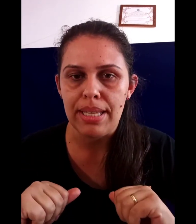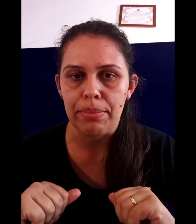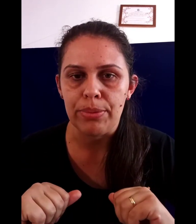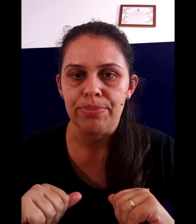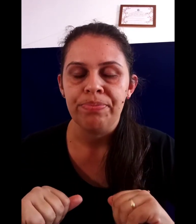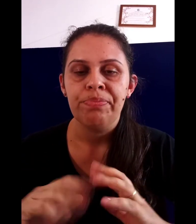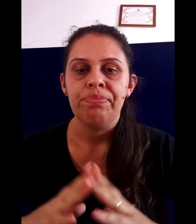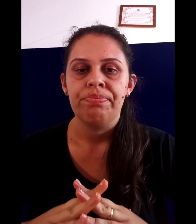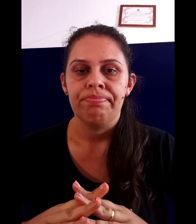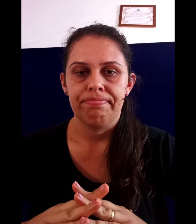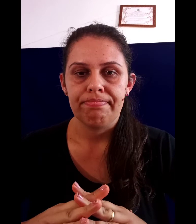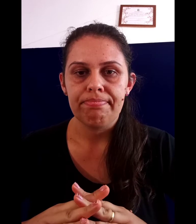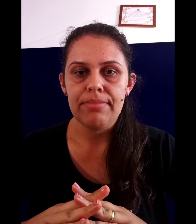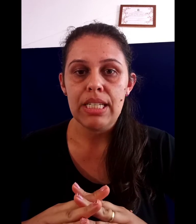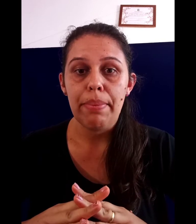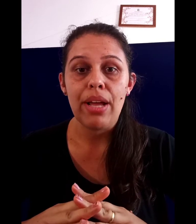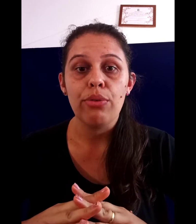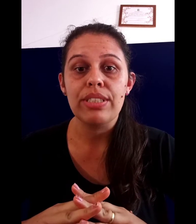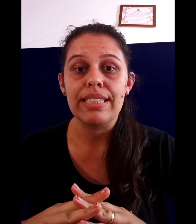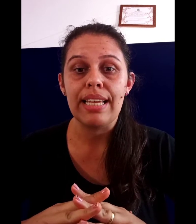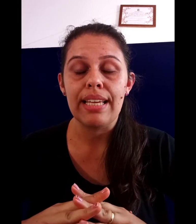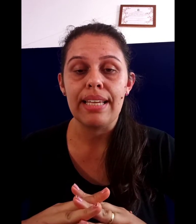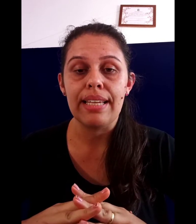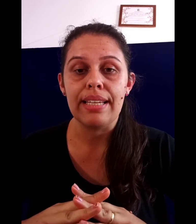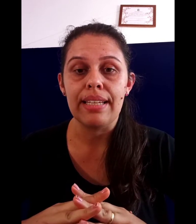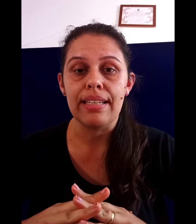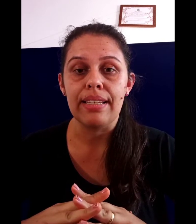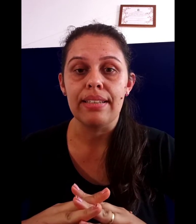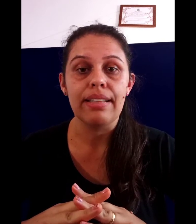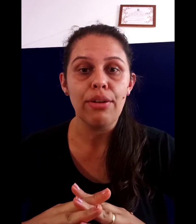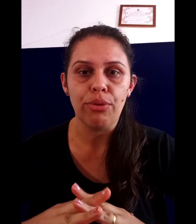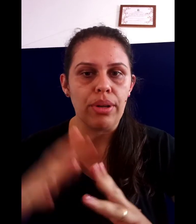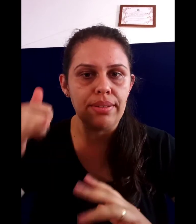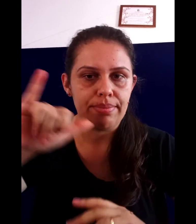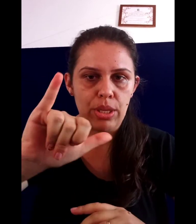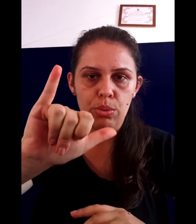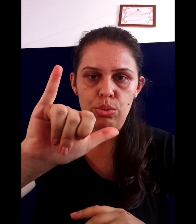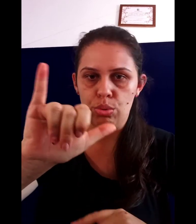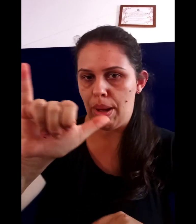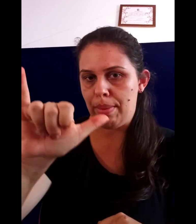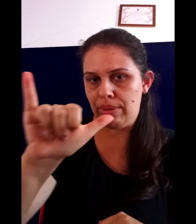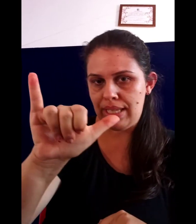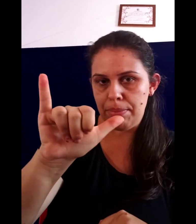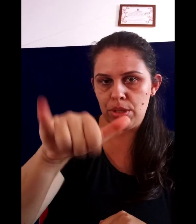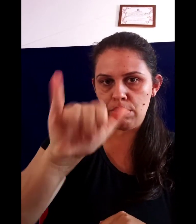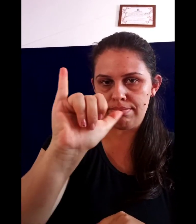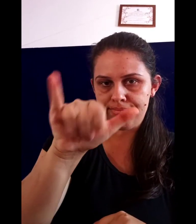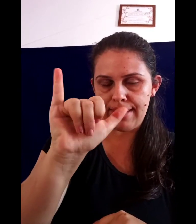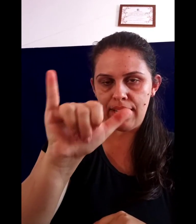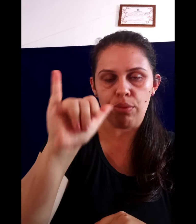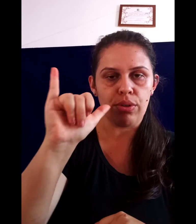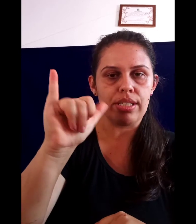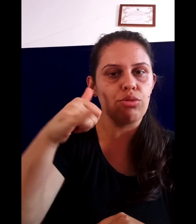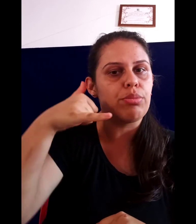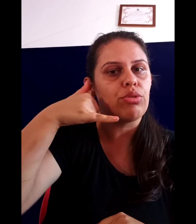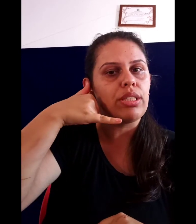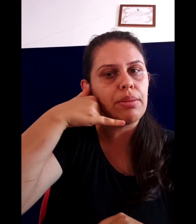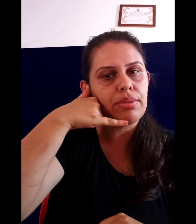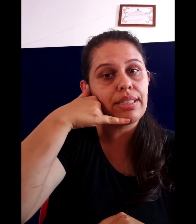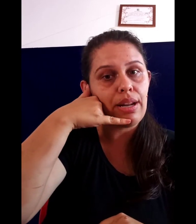exemplo. Para eu fazer telefone, eu uso a mão em Y, né, configuração de mão de